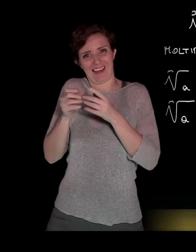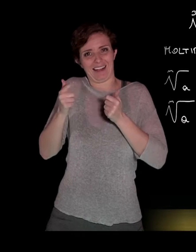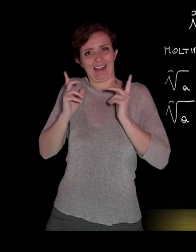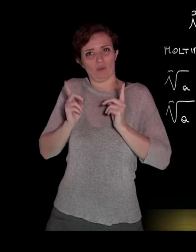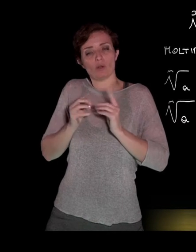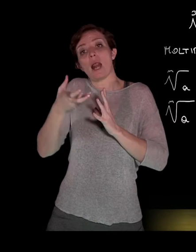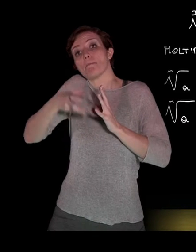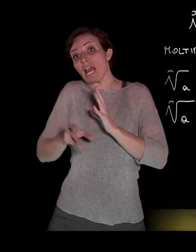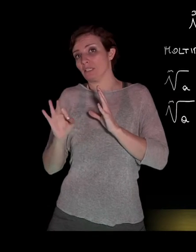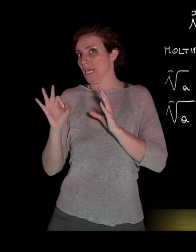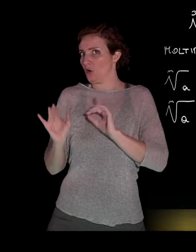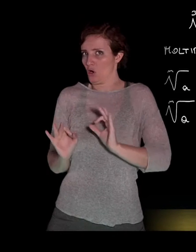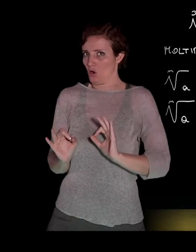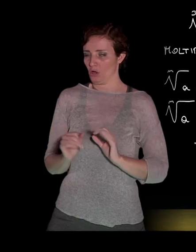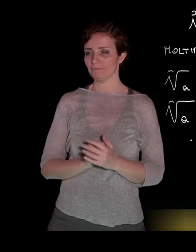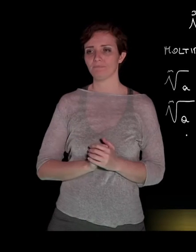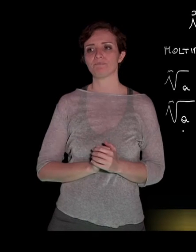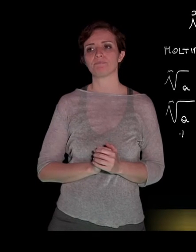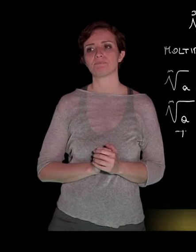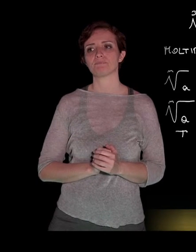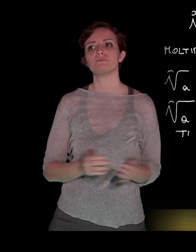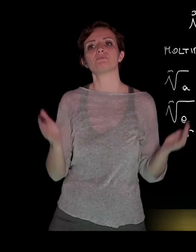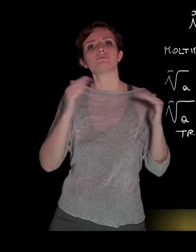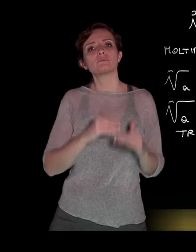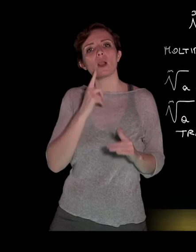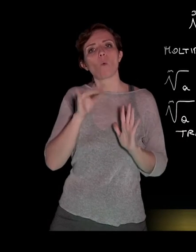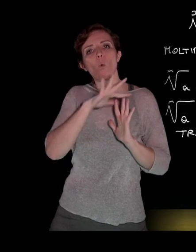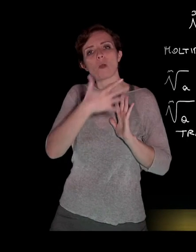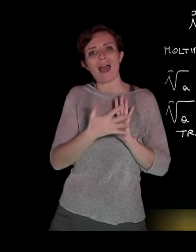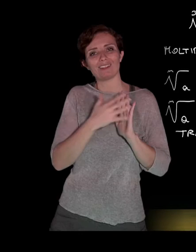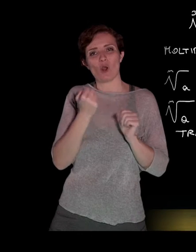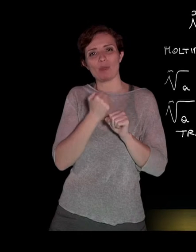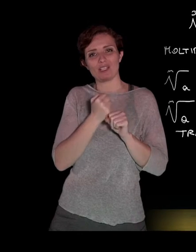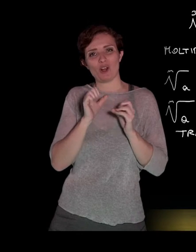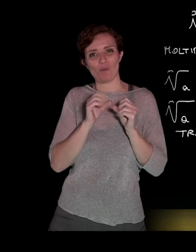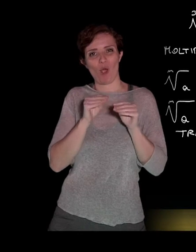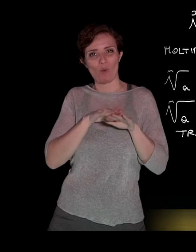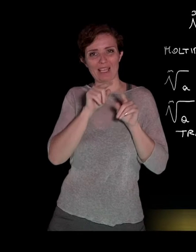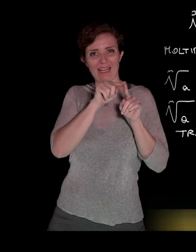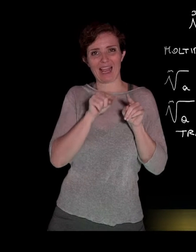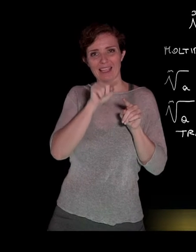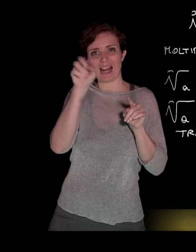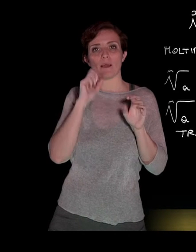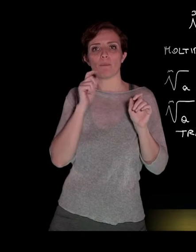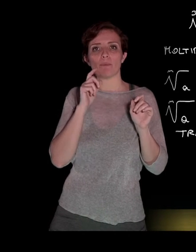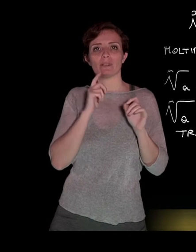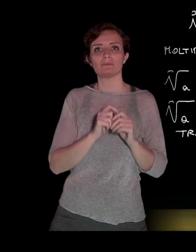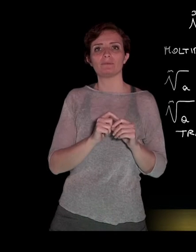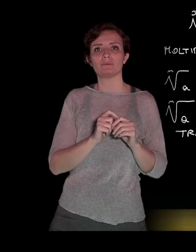un'altra operazione molto importante che si fa con i radicali riguarda il trasporto di un fattore